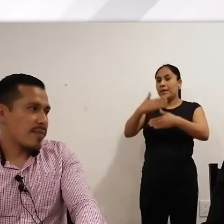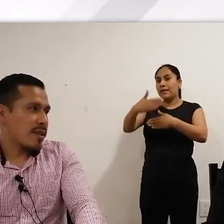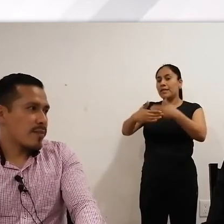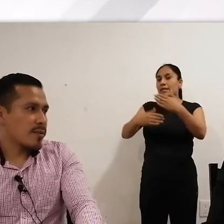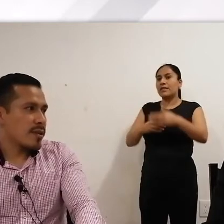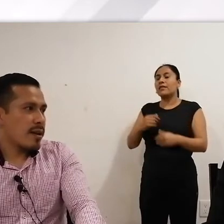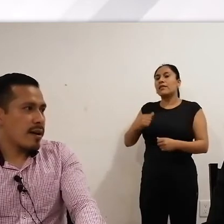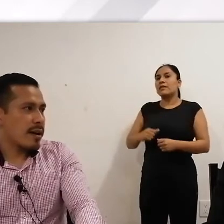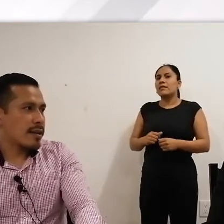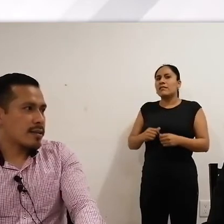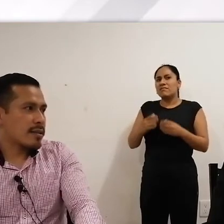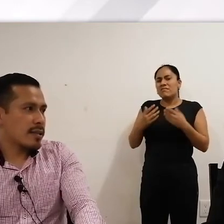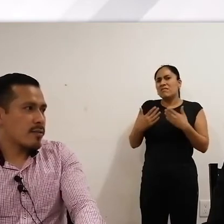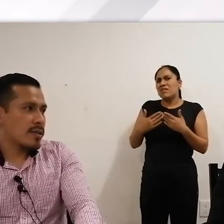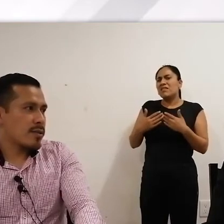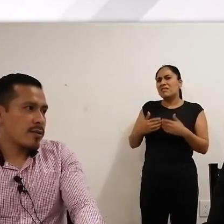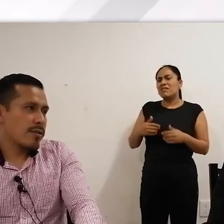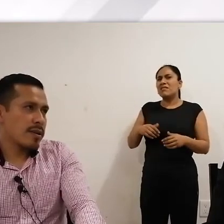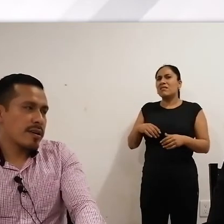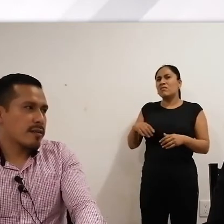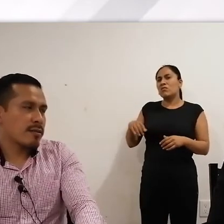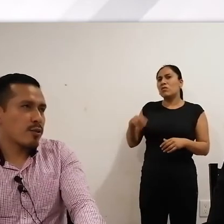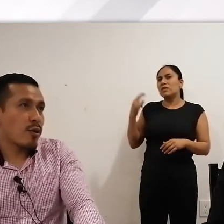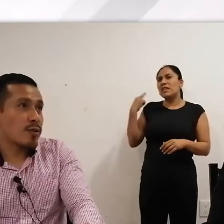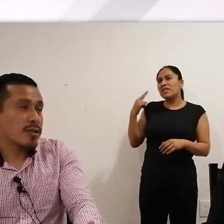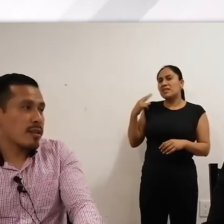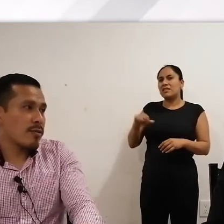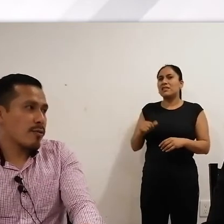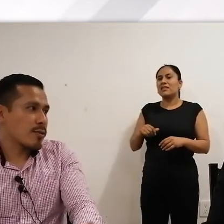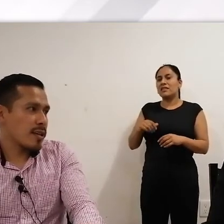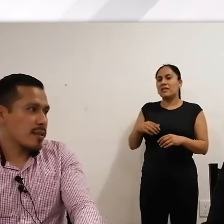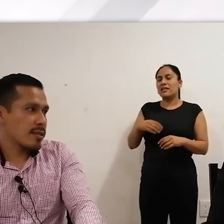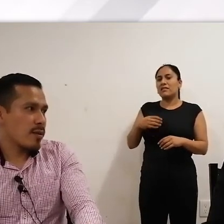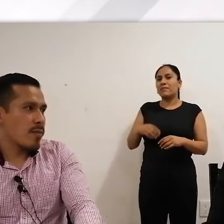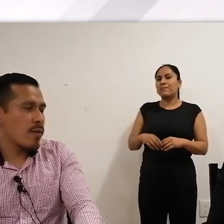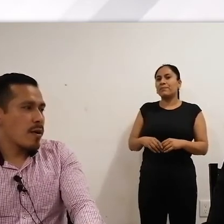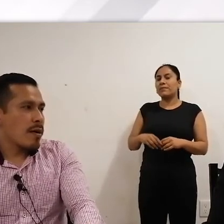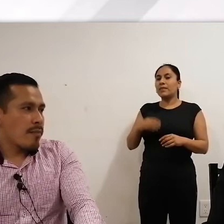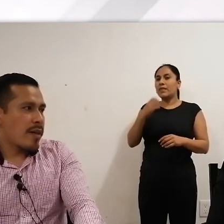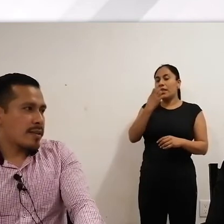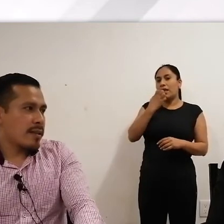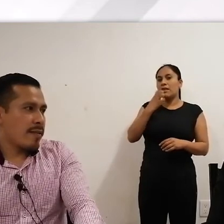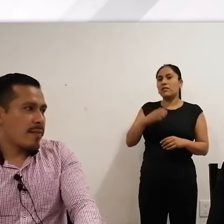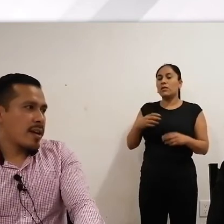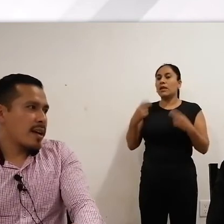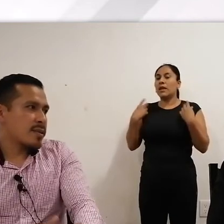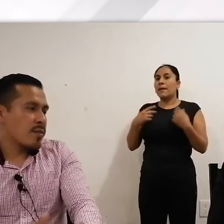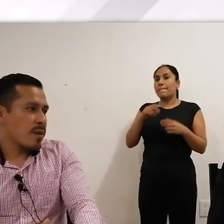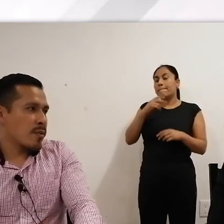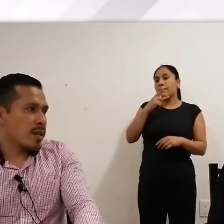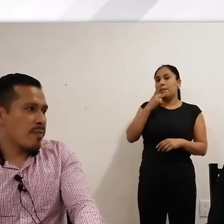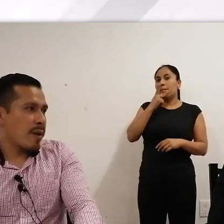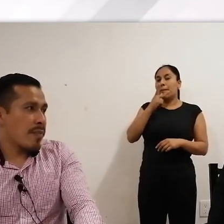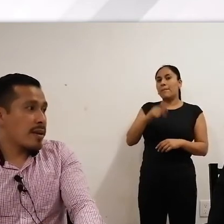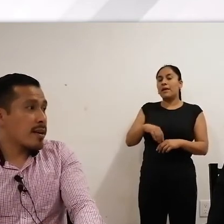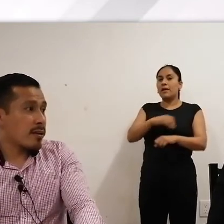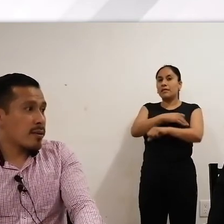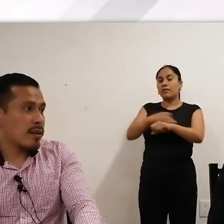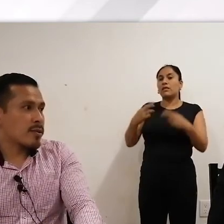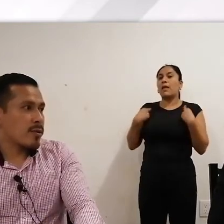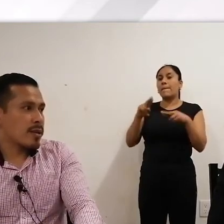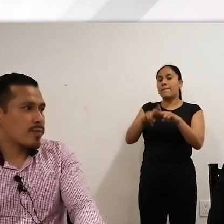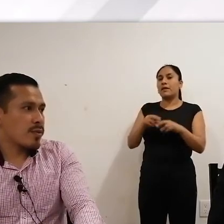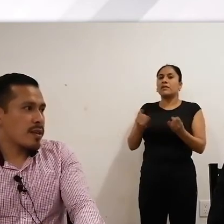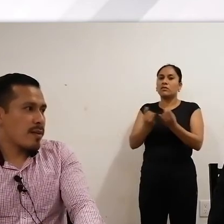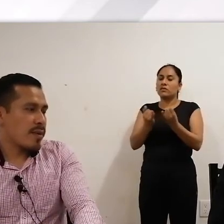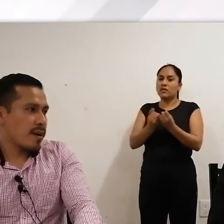nos adaptamos a esta situación, ¿no? Y todos, tanto docentes como padres de familia, asumimos el papel y el rol que